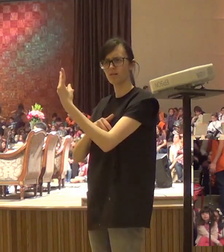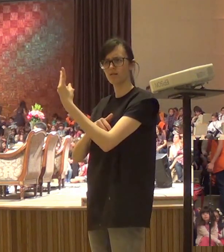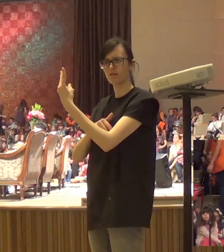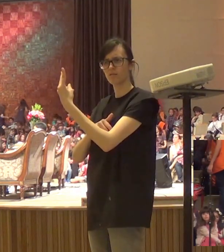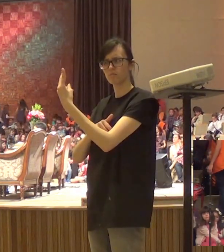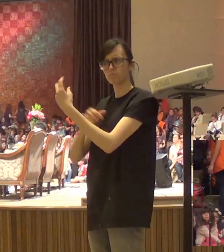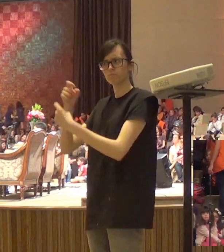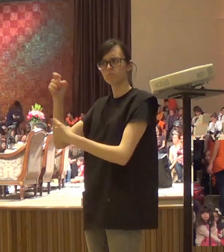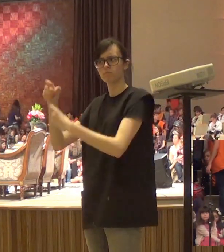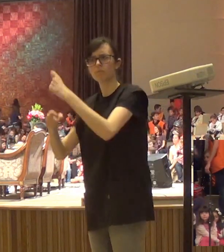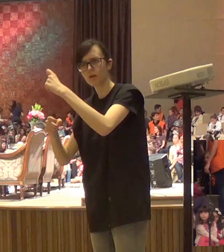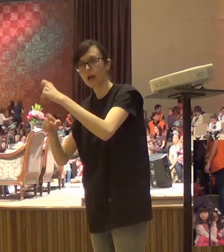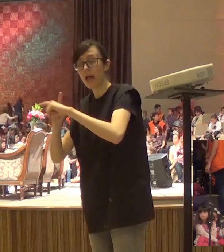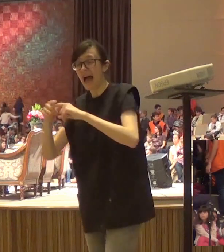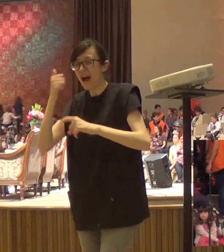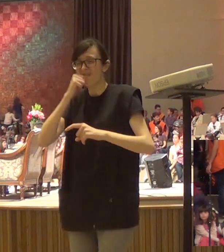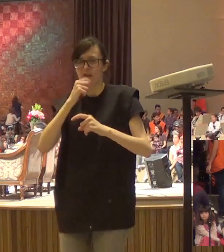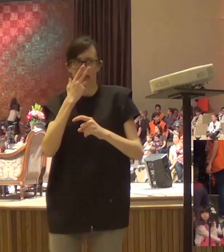Tamar.